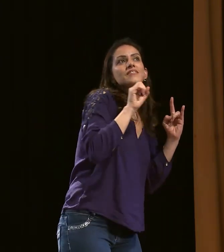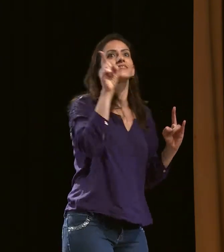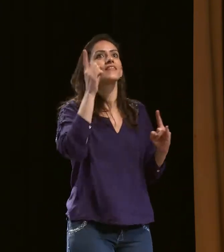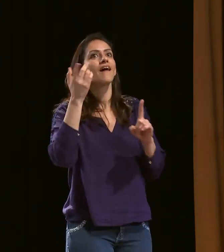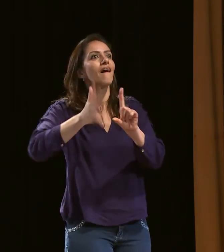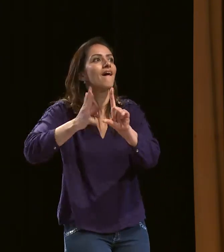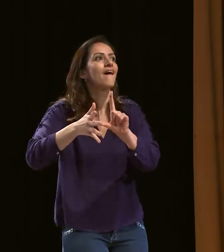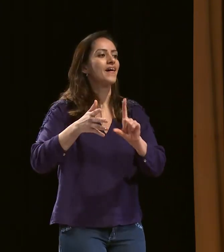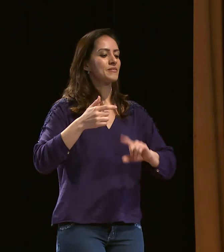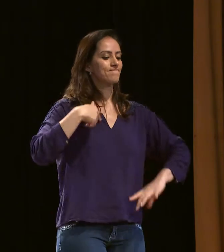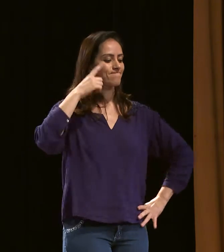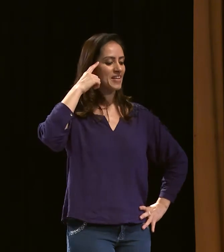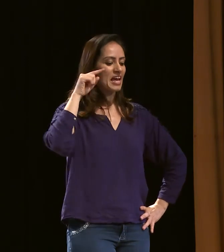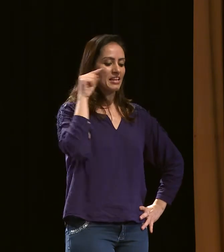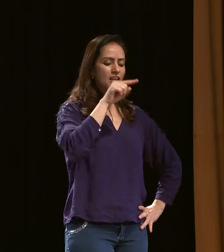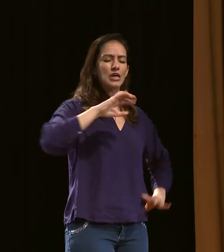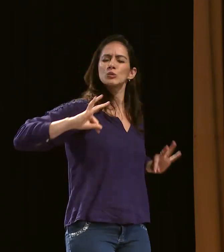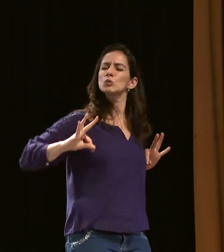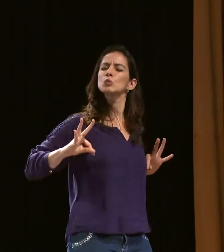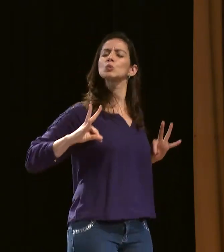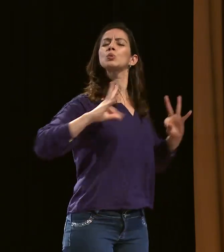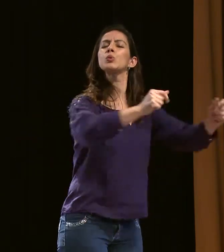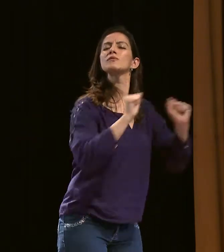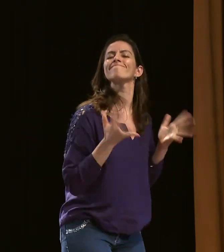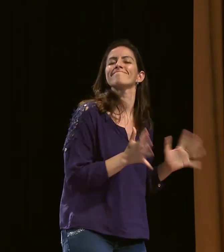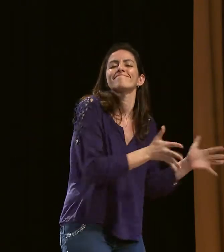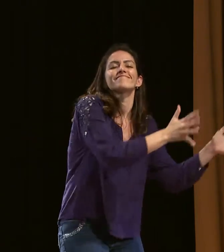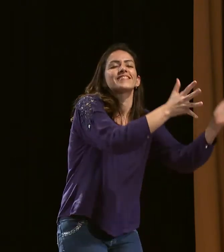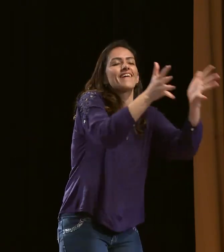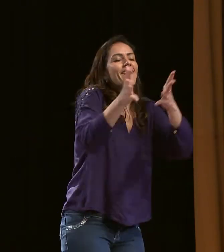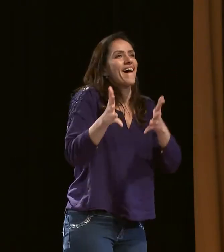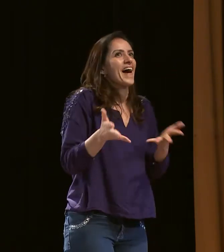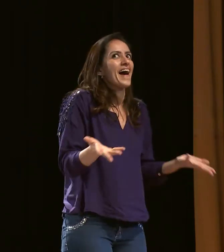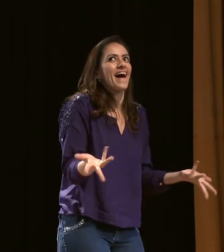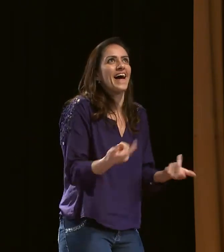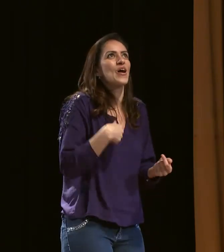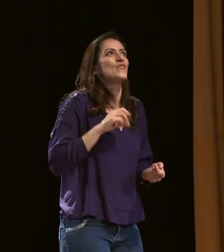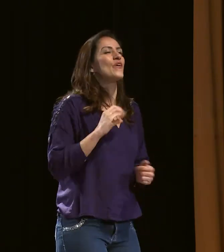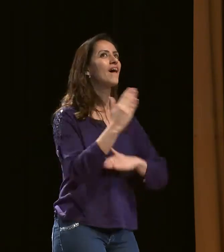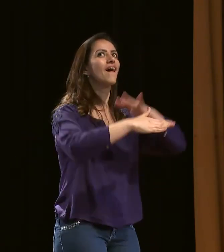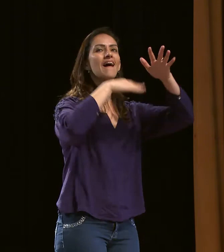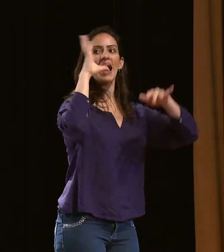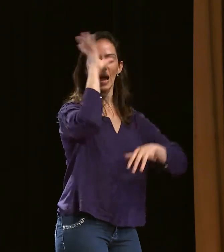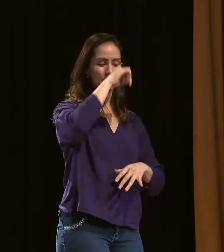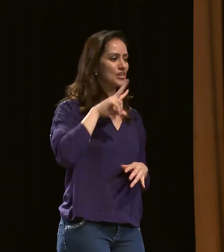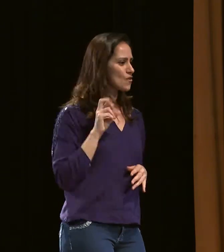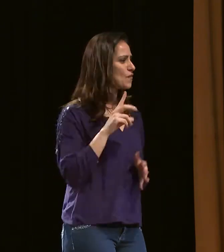no INES, eu vou fazer faculdade de letras libras, lá todo mundo usa a língua de sinais, é maravilhoso, eu vou crescer, eu